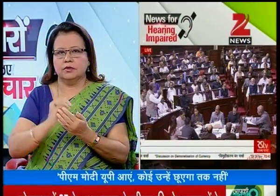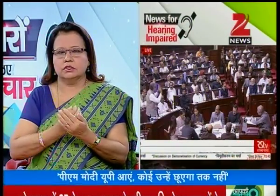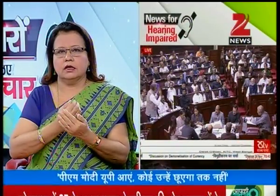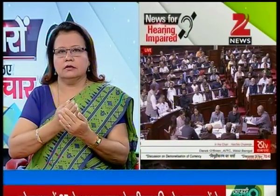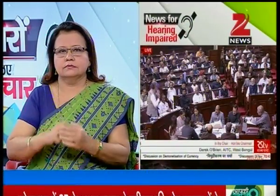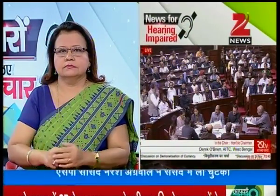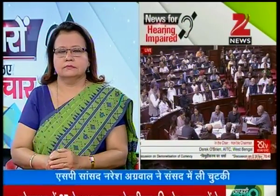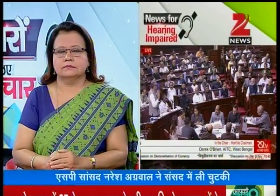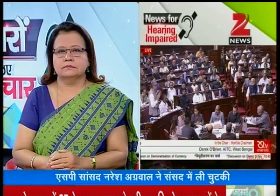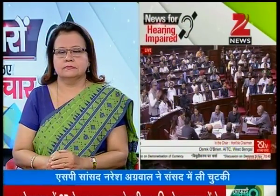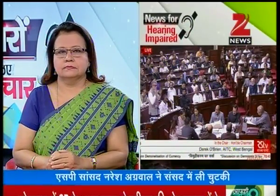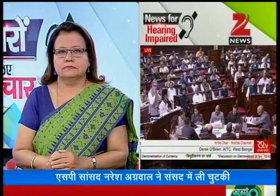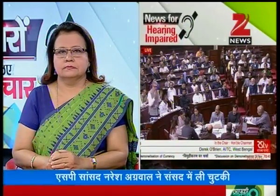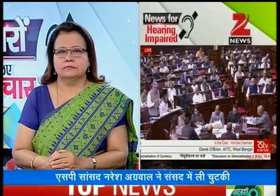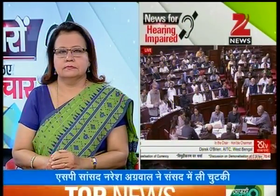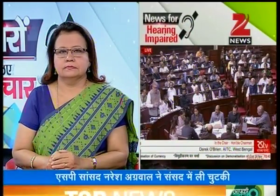से